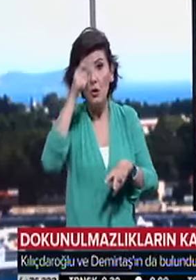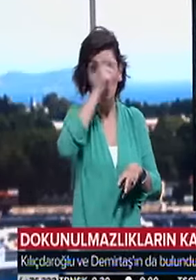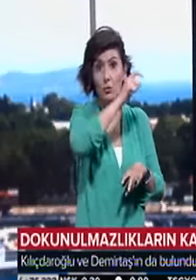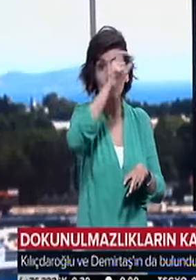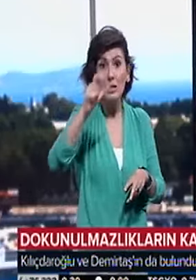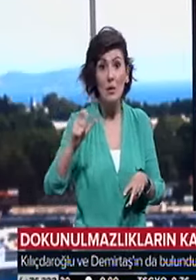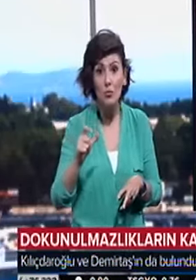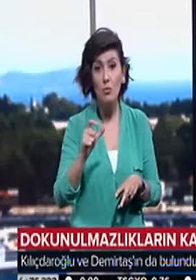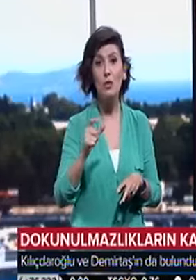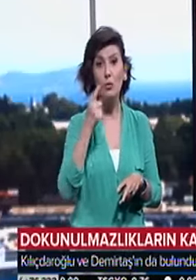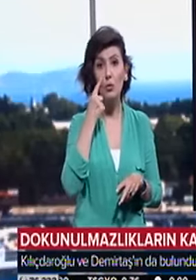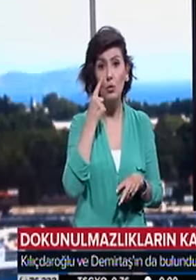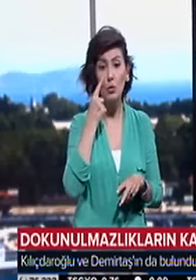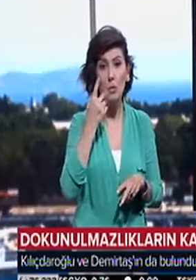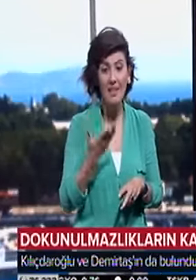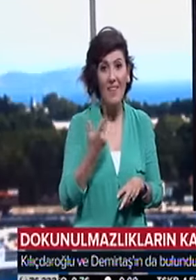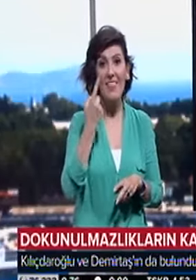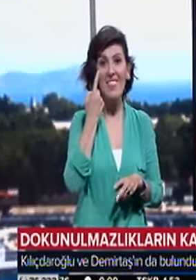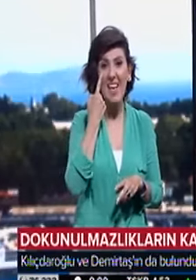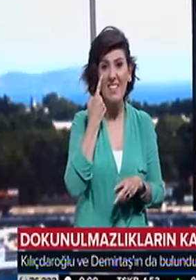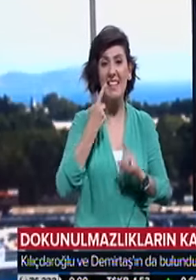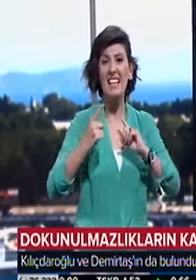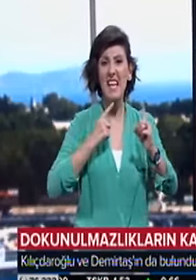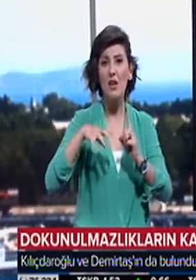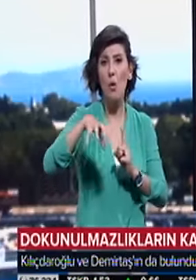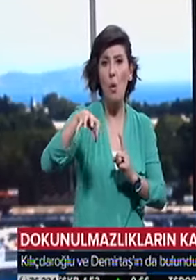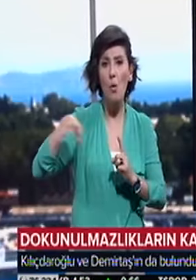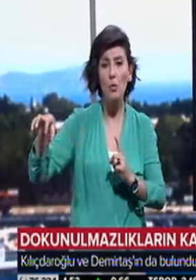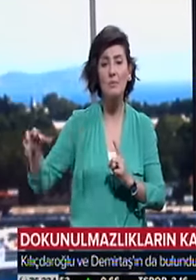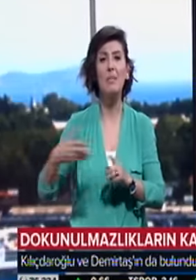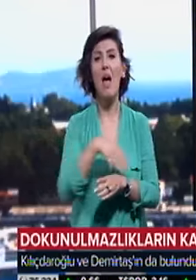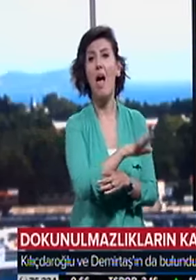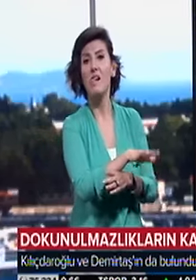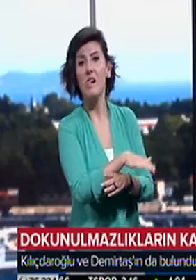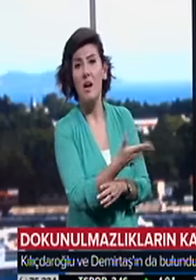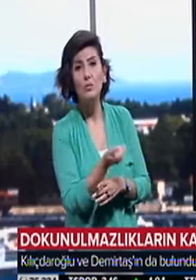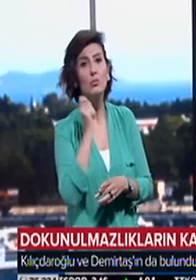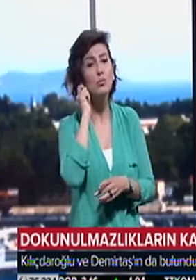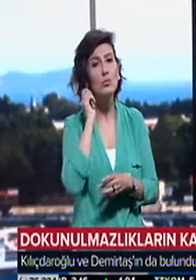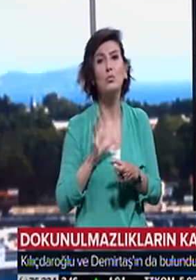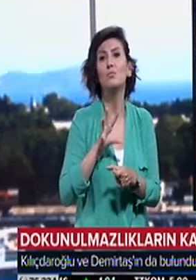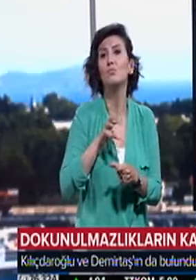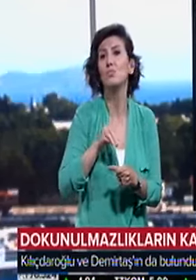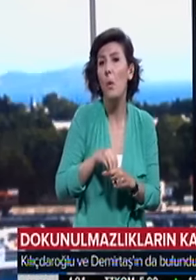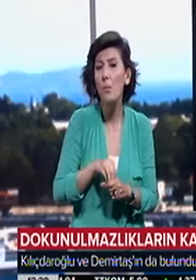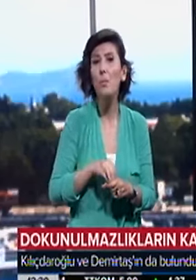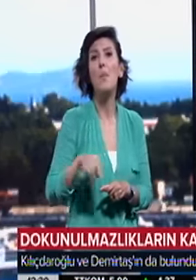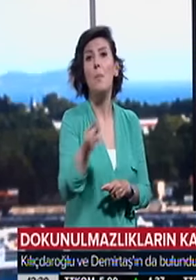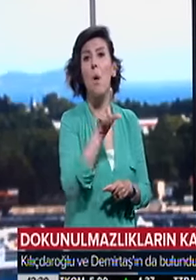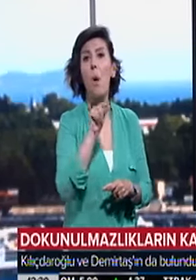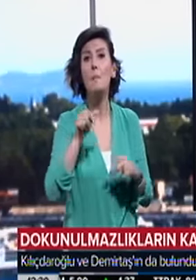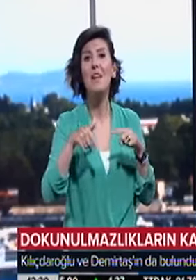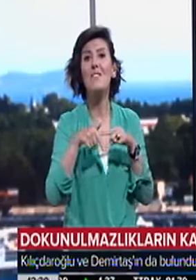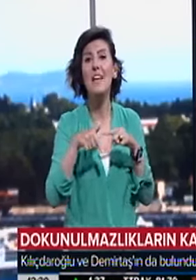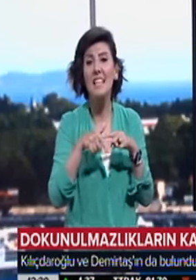Meclisi'ni, Türkiye Cumhuriyeti Hükümeti ve devletin yargı organlarını alenen aşağılamak suçlarını içeren toplam